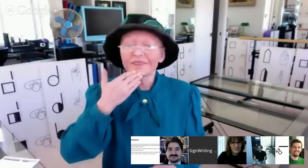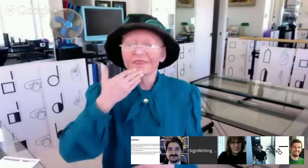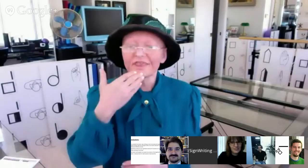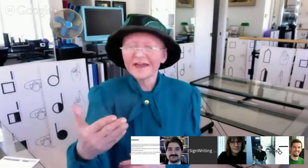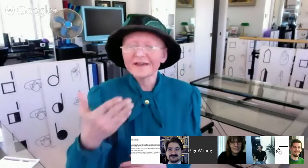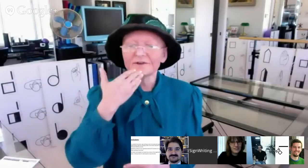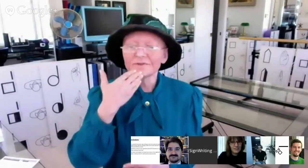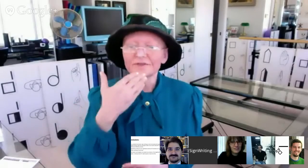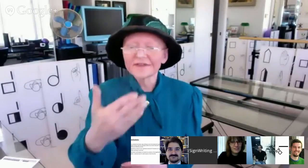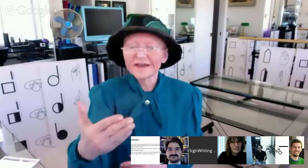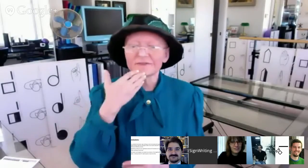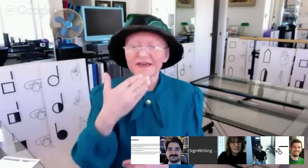Obrigada.